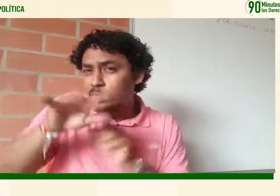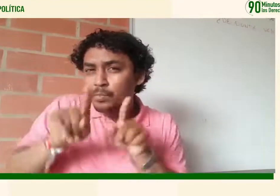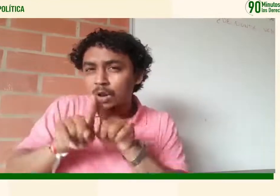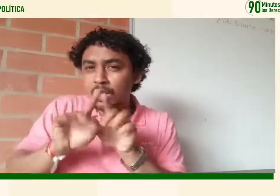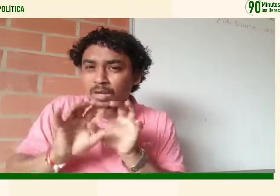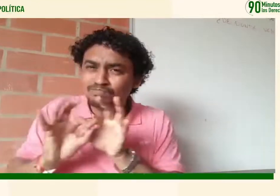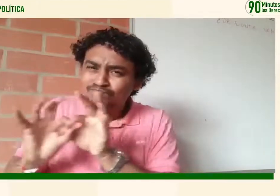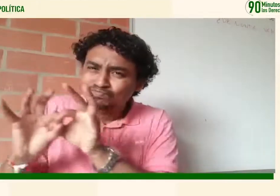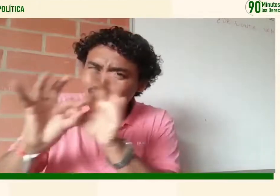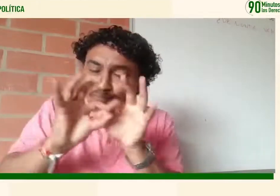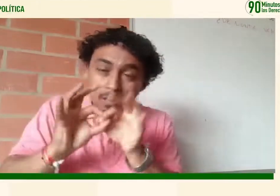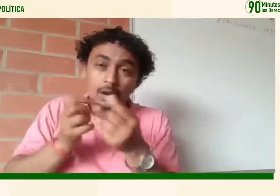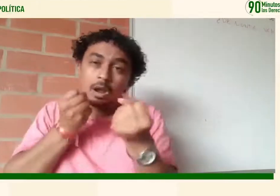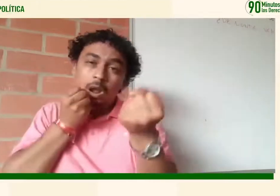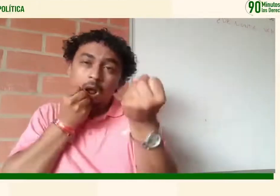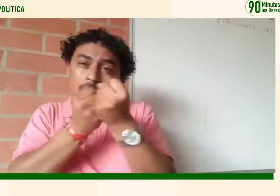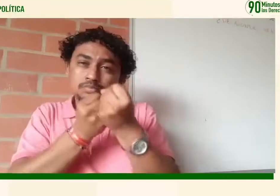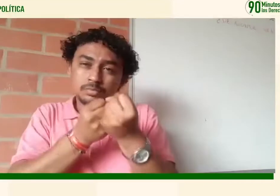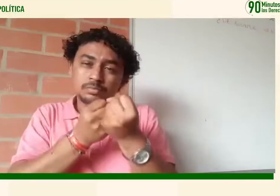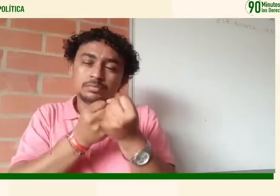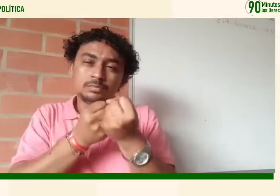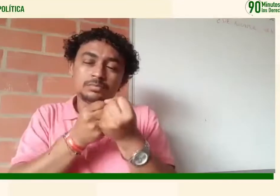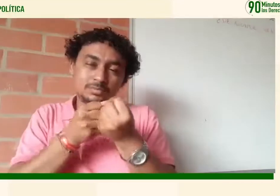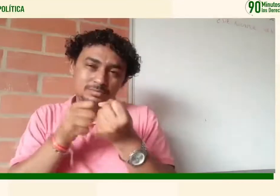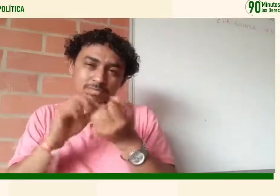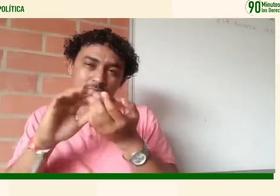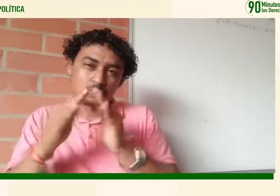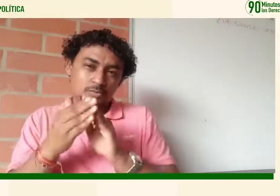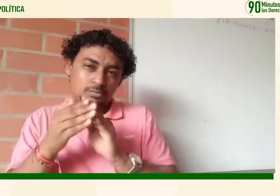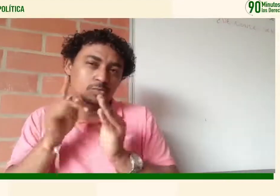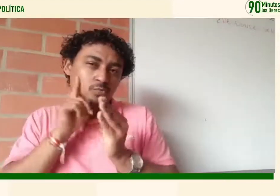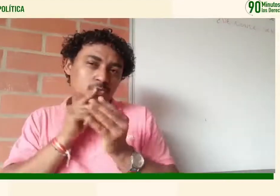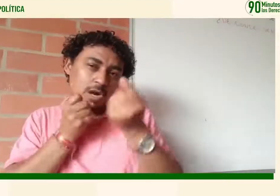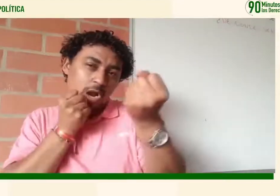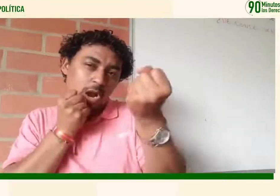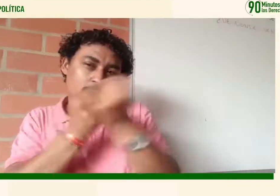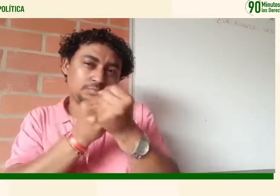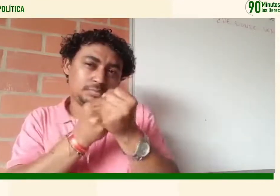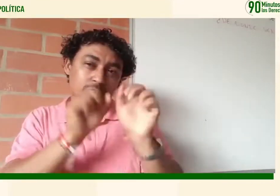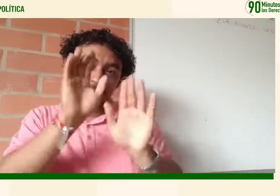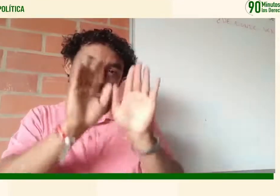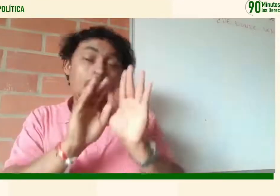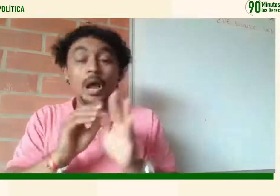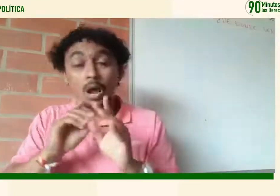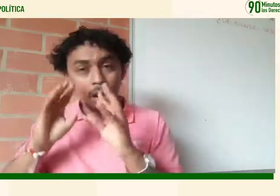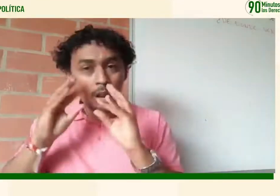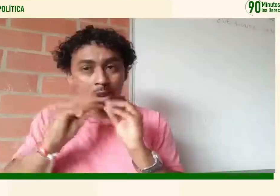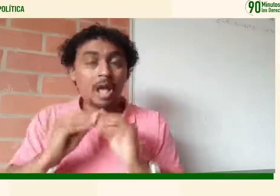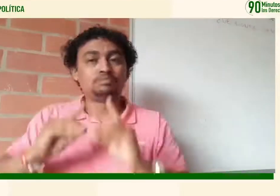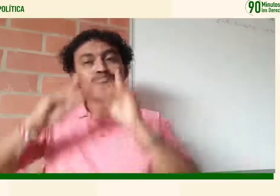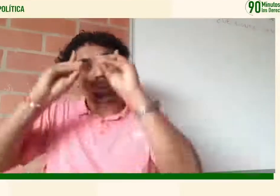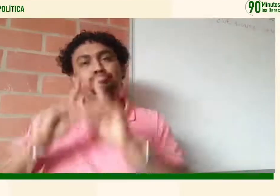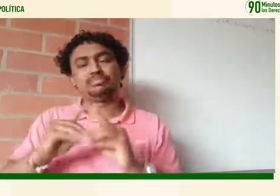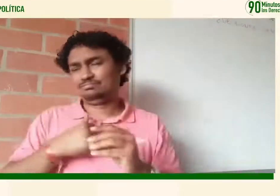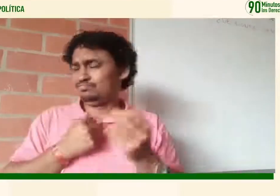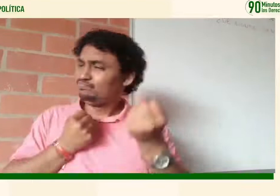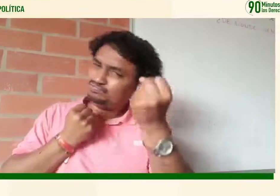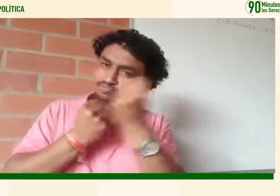socios y entrar en un consenso y en un acuerdo y definen apoyar como comunidad sorda a algún candidato pues pueden